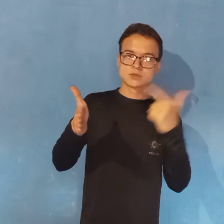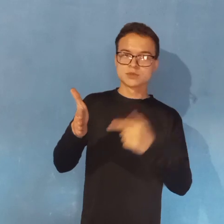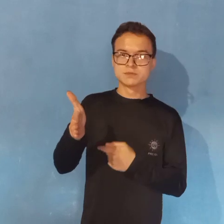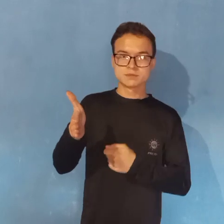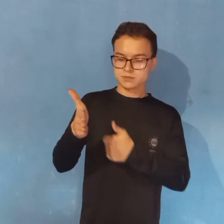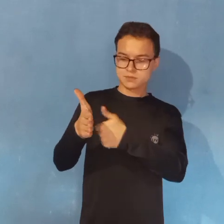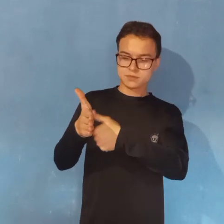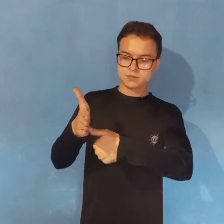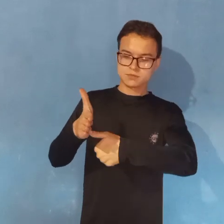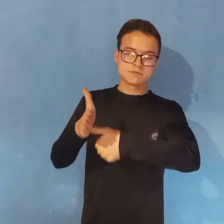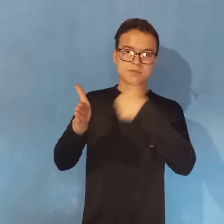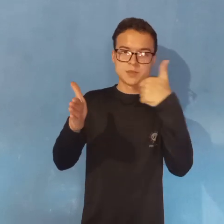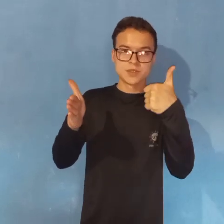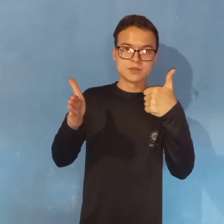segundo, primeiro,